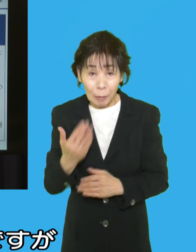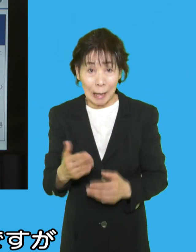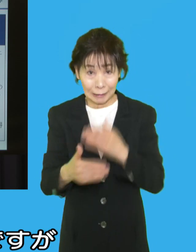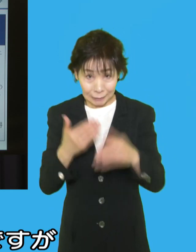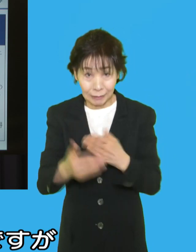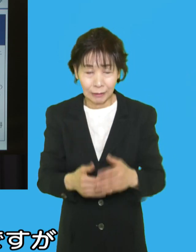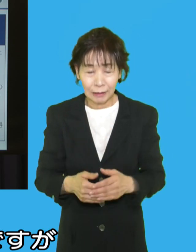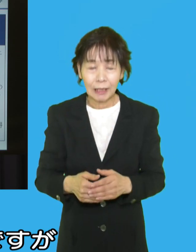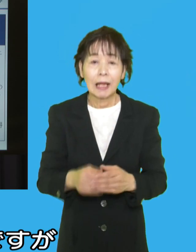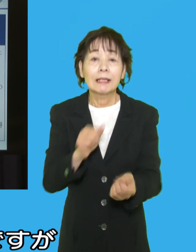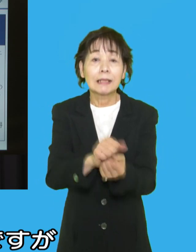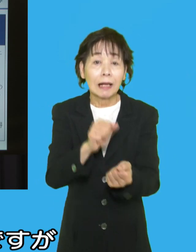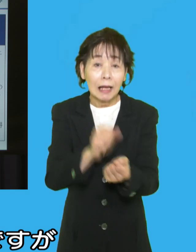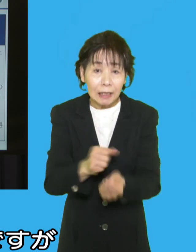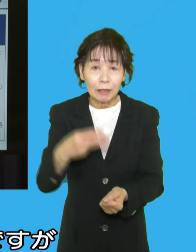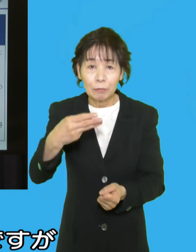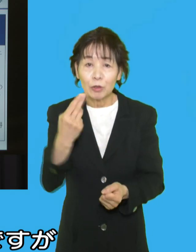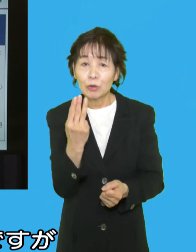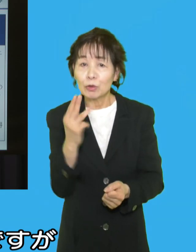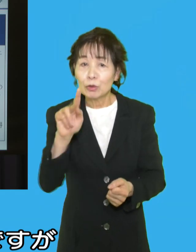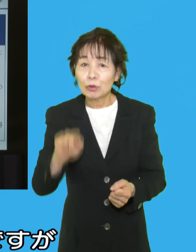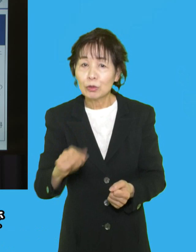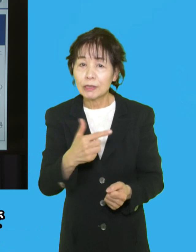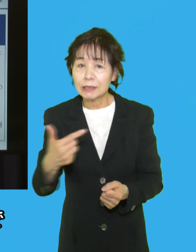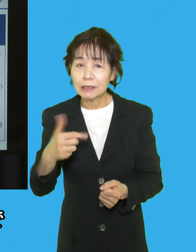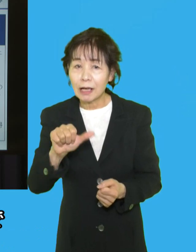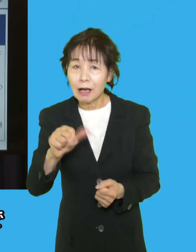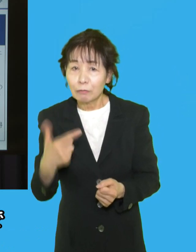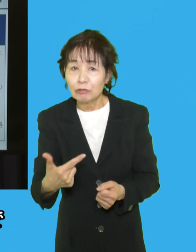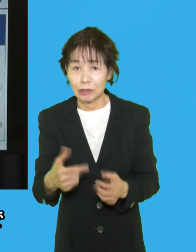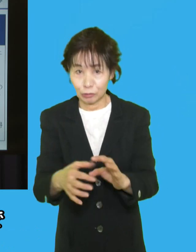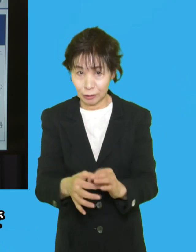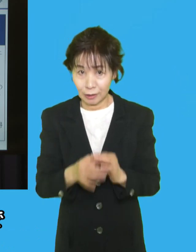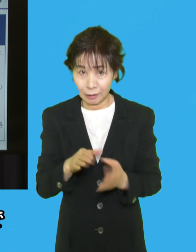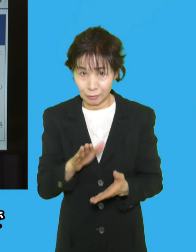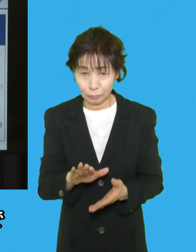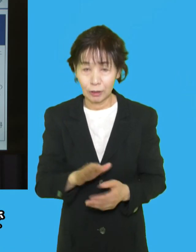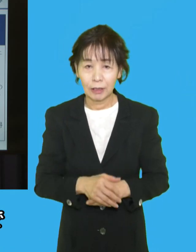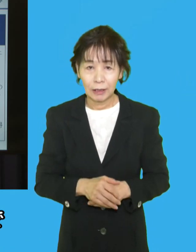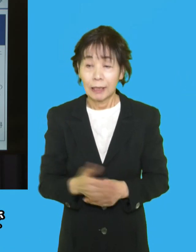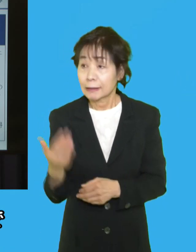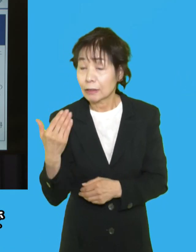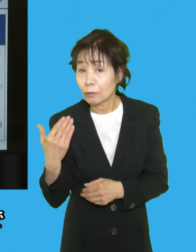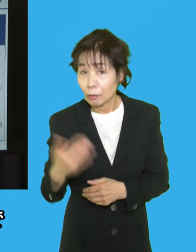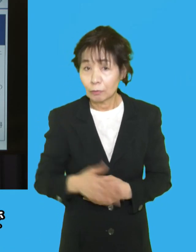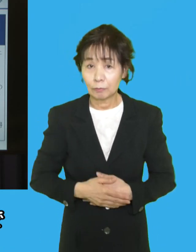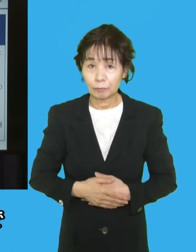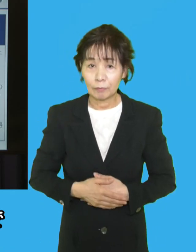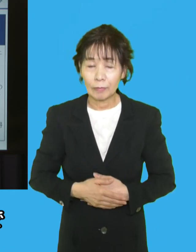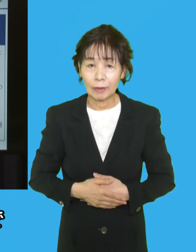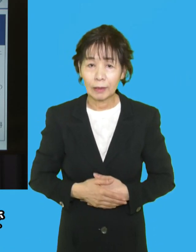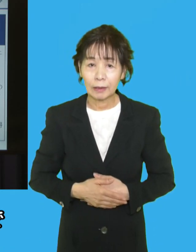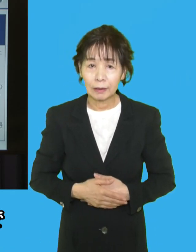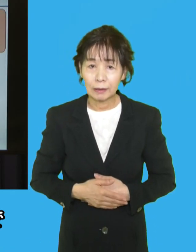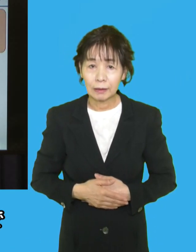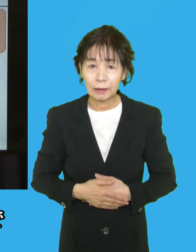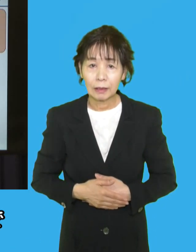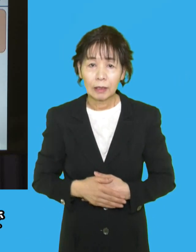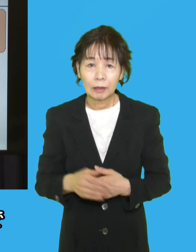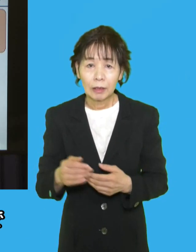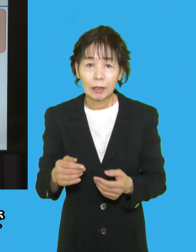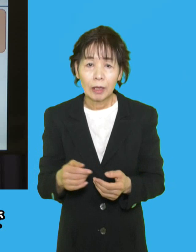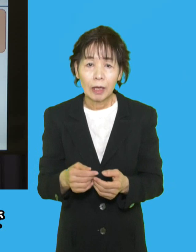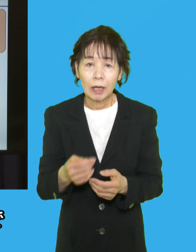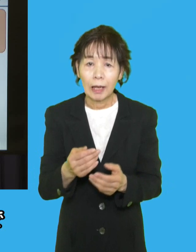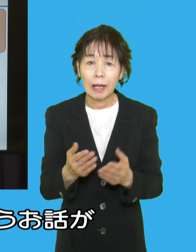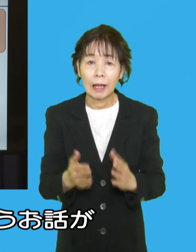堺ミュージアムの件なんですけれども、先ほど、問いの中で、